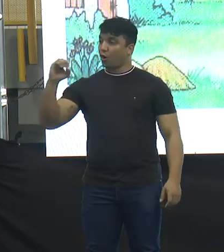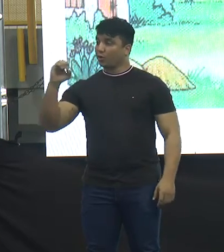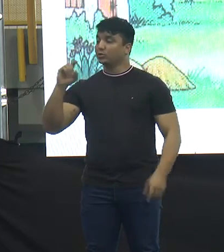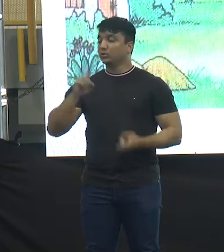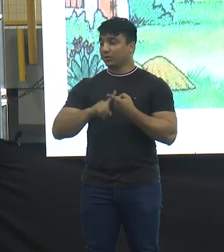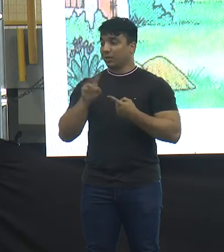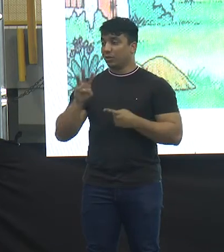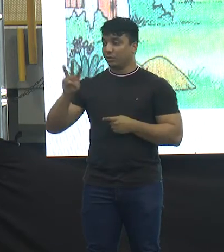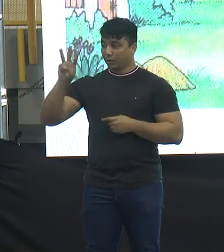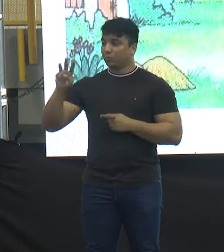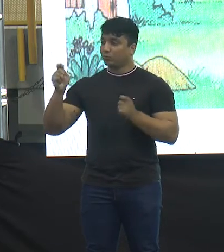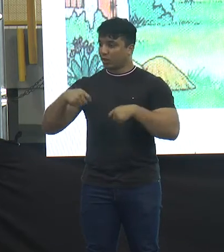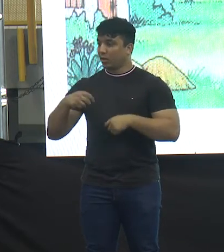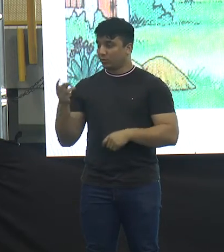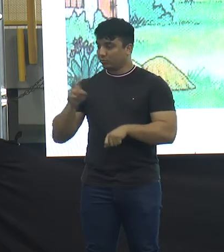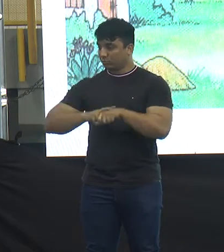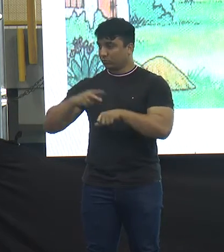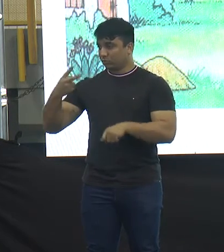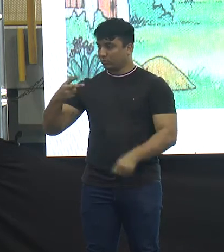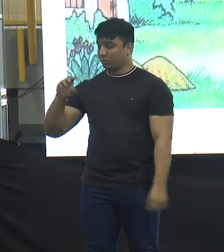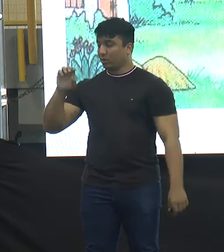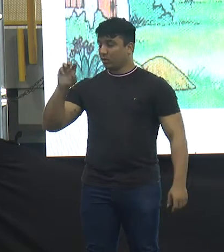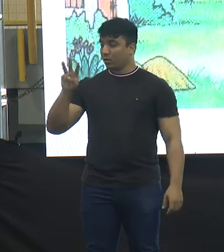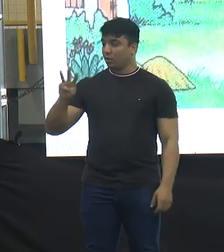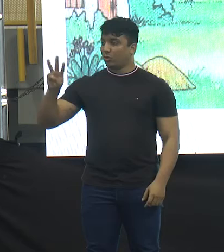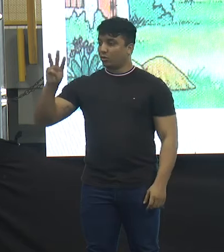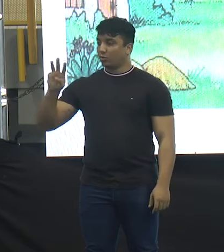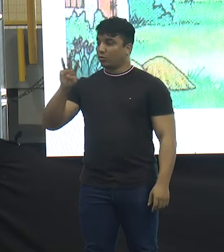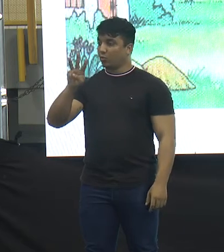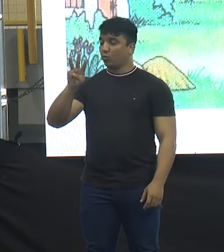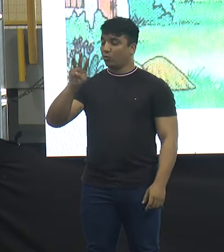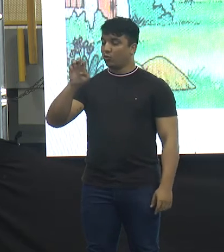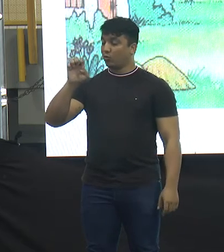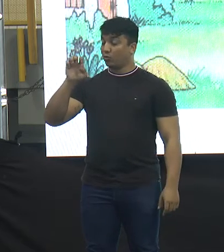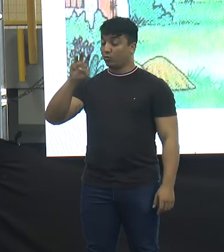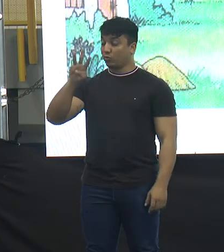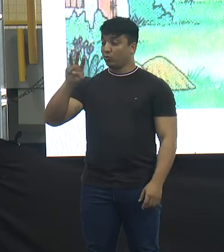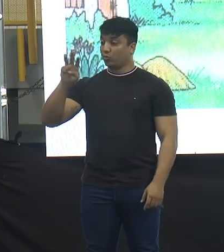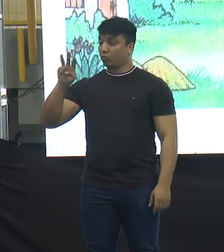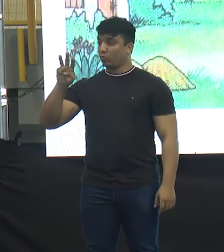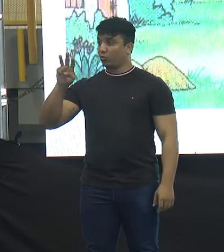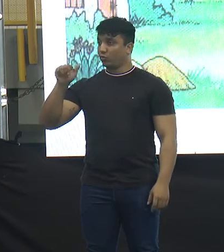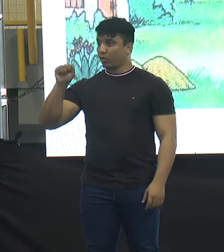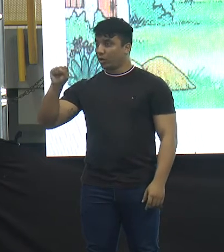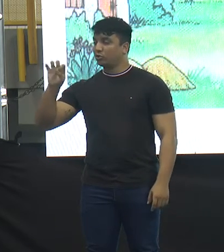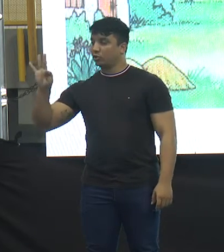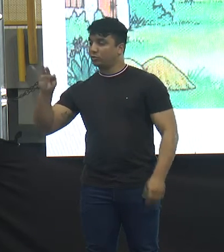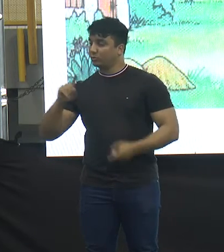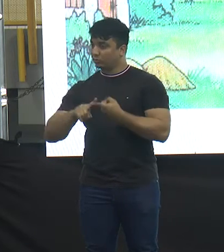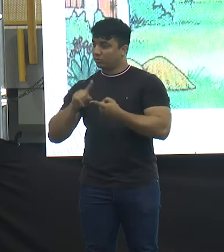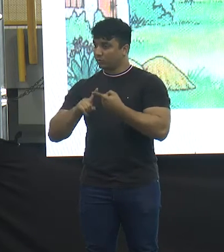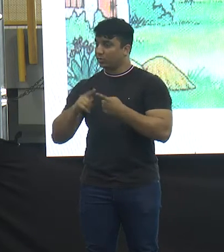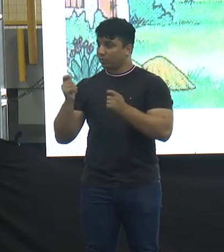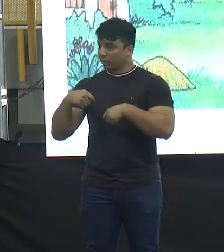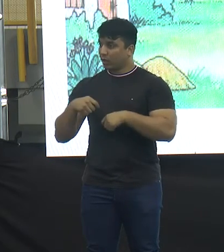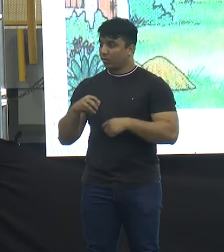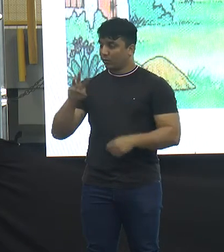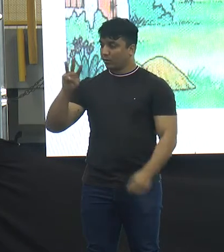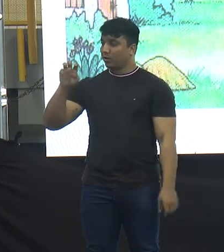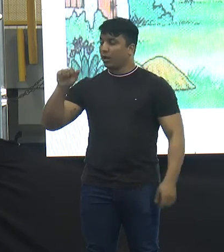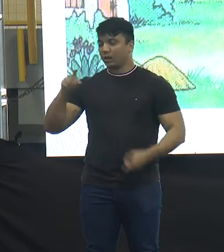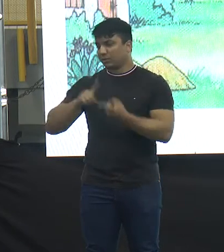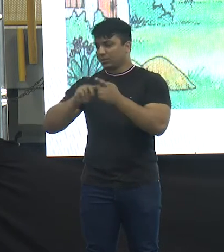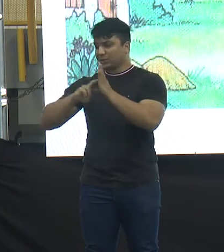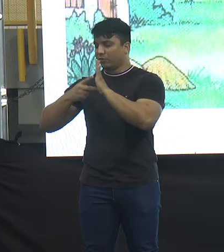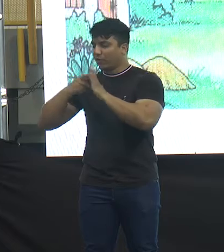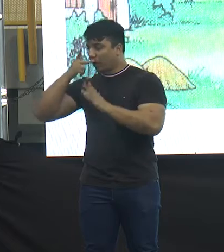pode ser representado pelo W. W de quê? De west, em inglês. De vez em quando aparece, significa a mesma